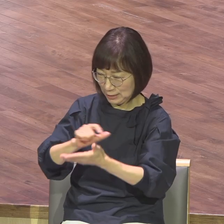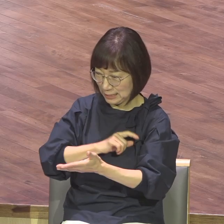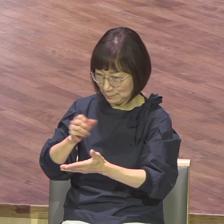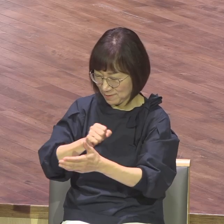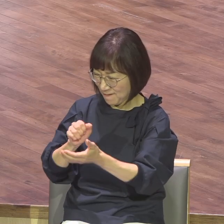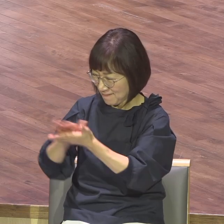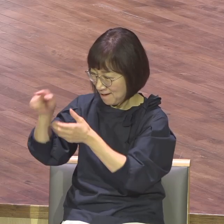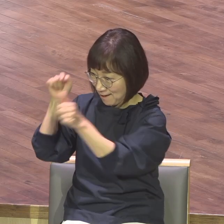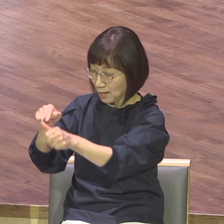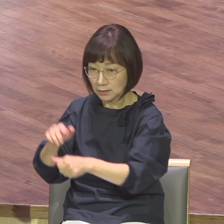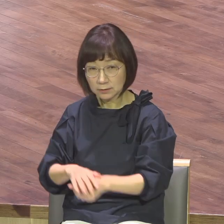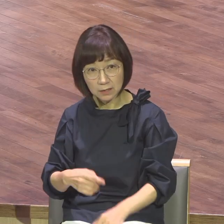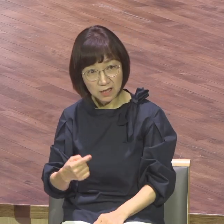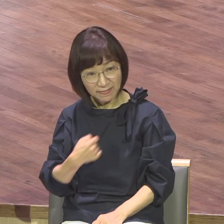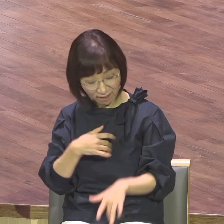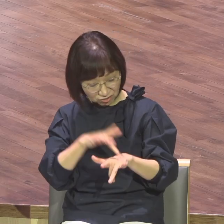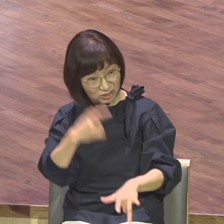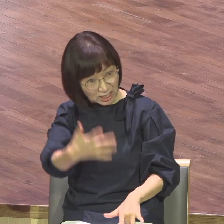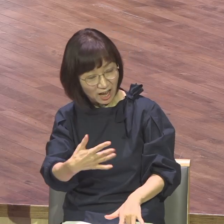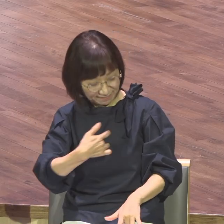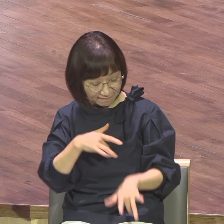안 하고 속으로 쌍쌍 이러네.